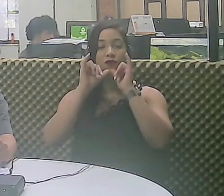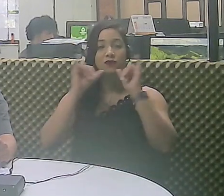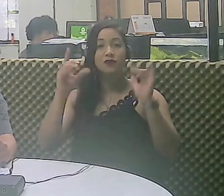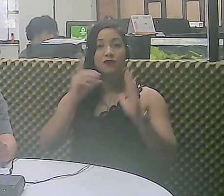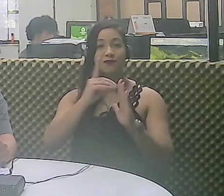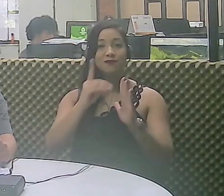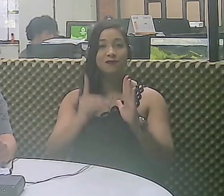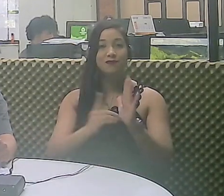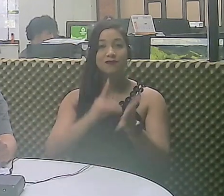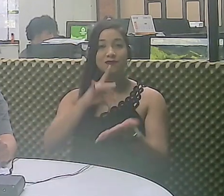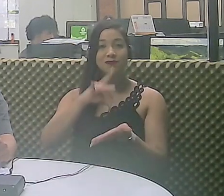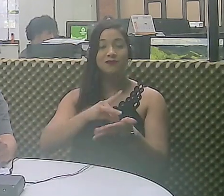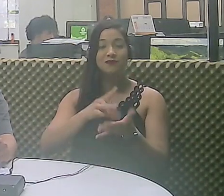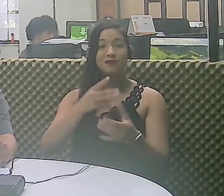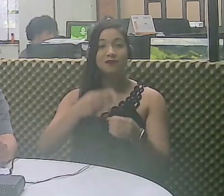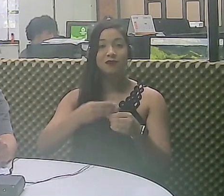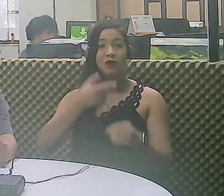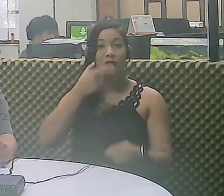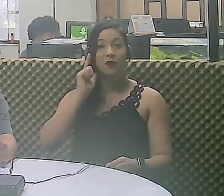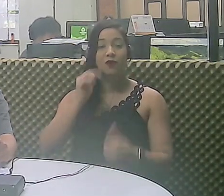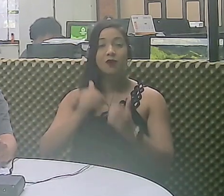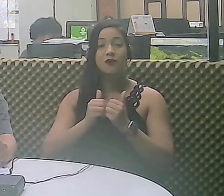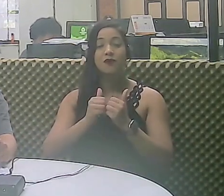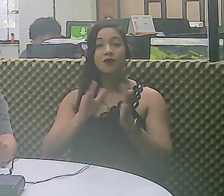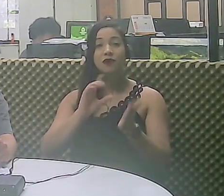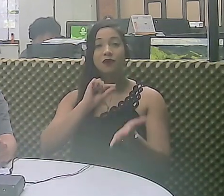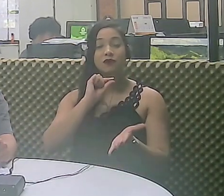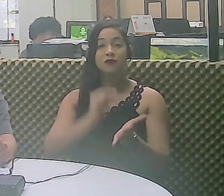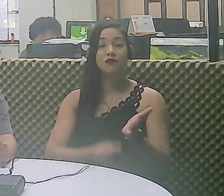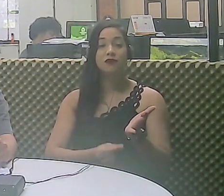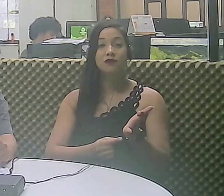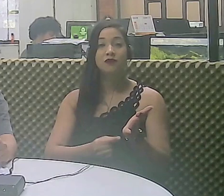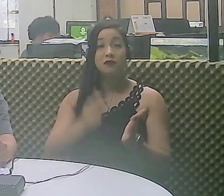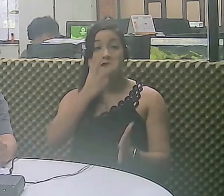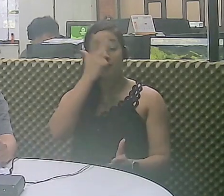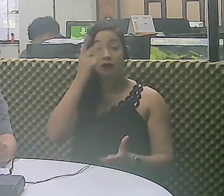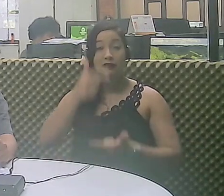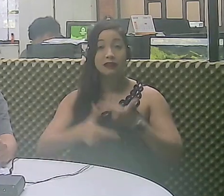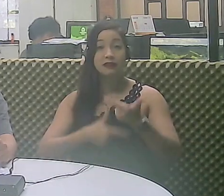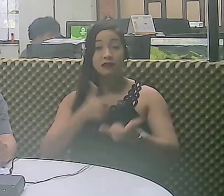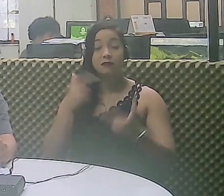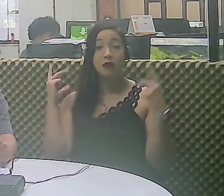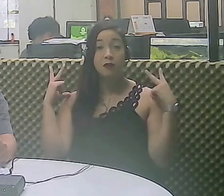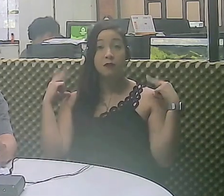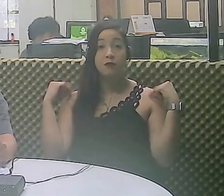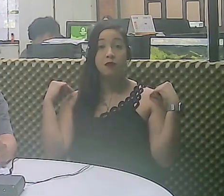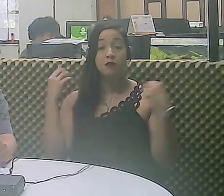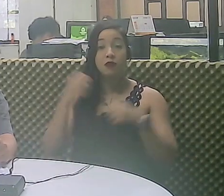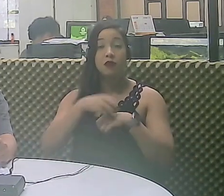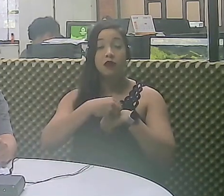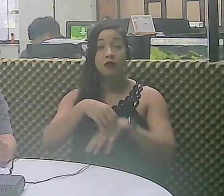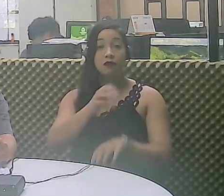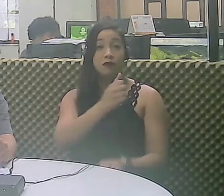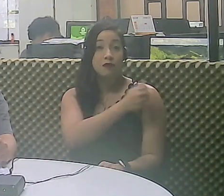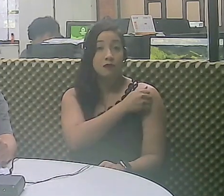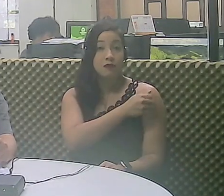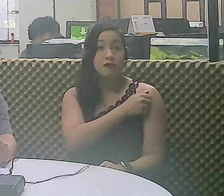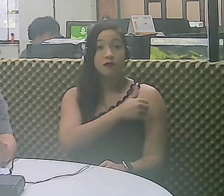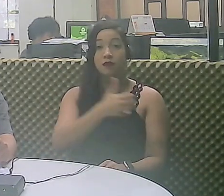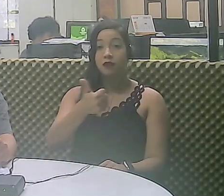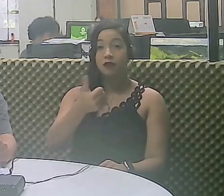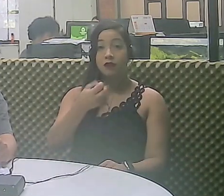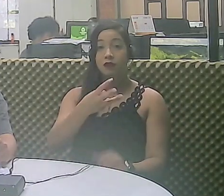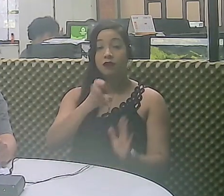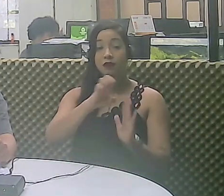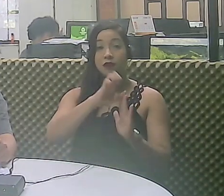Diário Oficial do município de ontem a abertura de inscrições para prestação de serviço de transporte escolar. Ao todo, 13